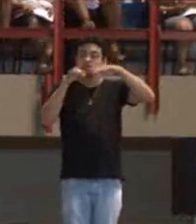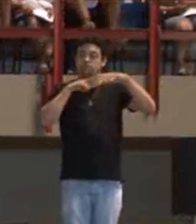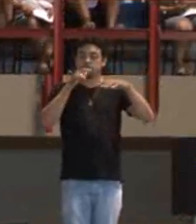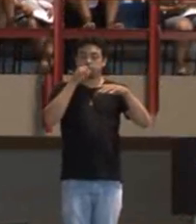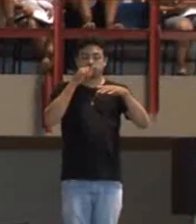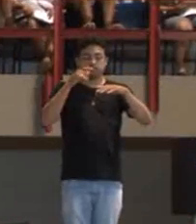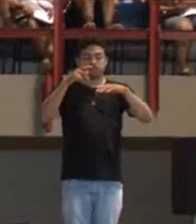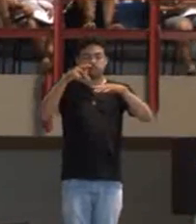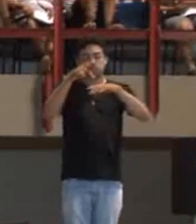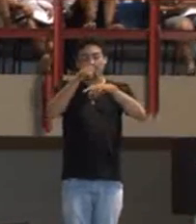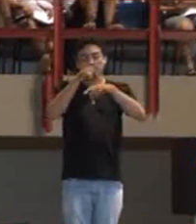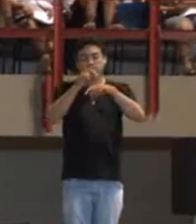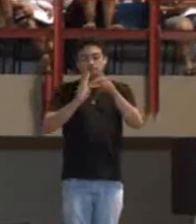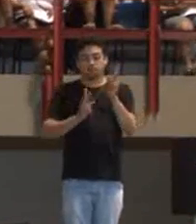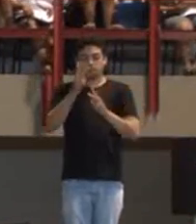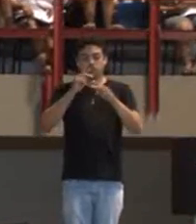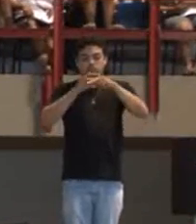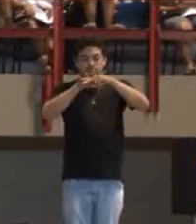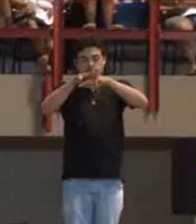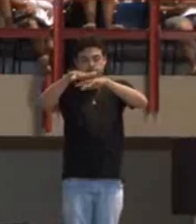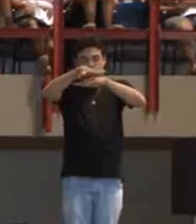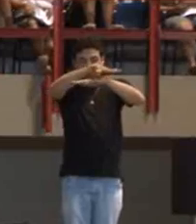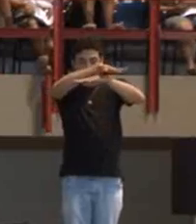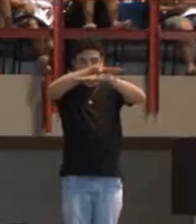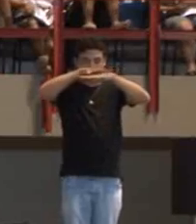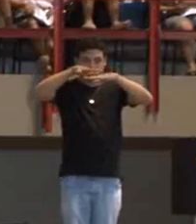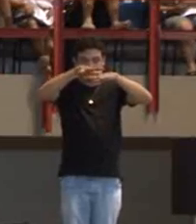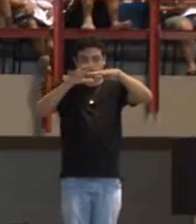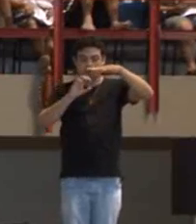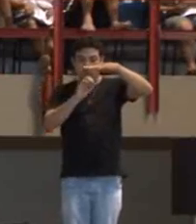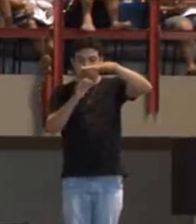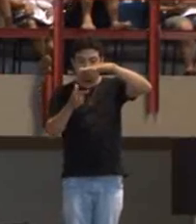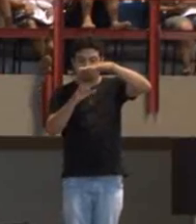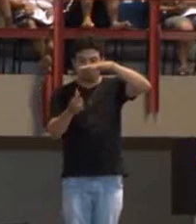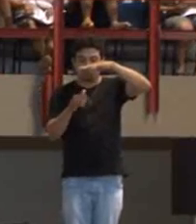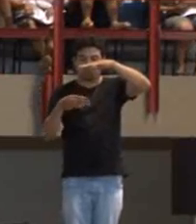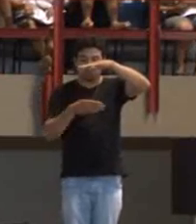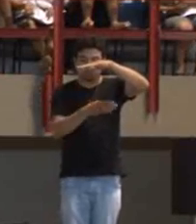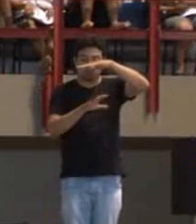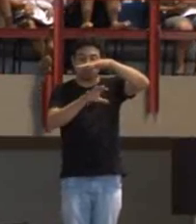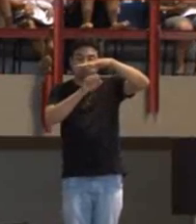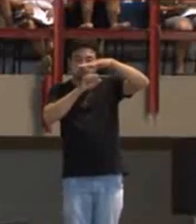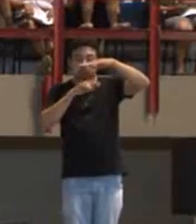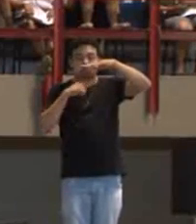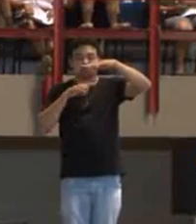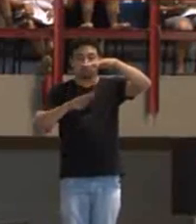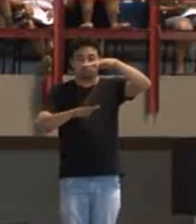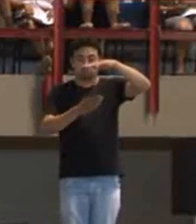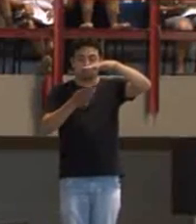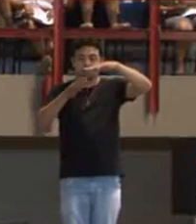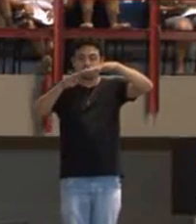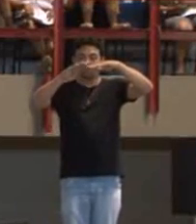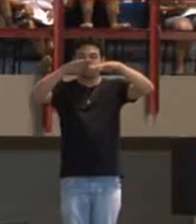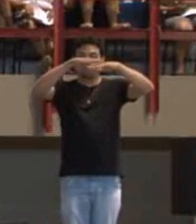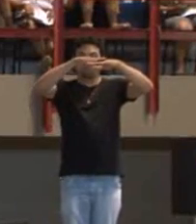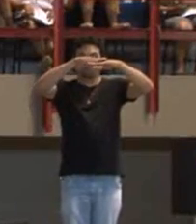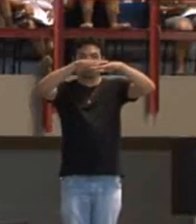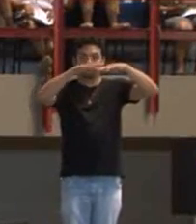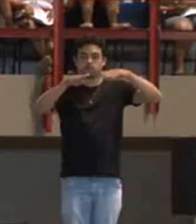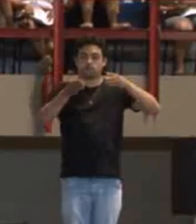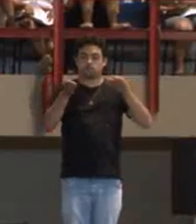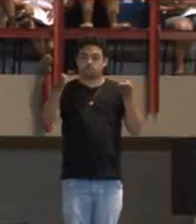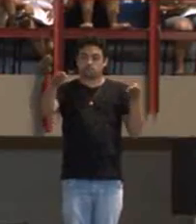na superfície dificulta a solubilização de oxigênio. O que é que vai acontecer com os peixes? Vão morrer. Se não tem oxigênio